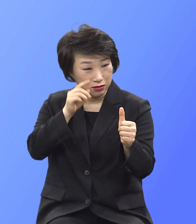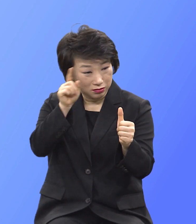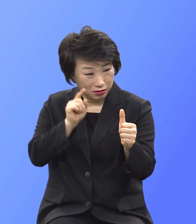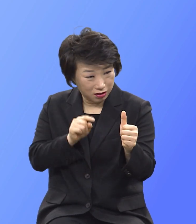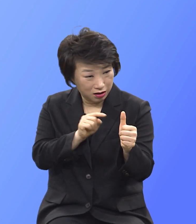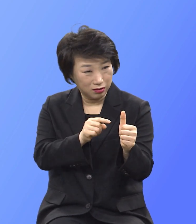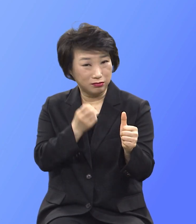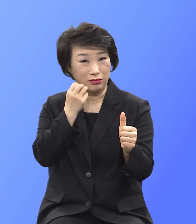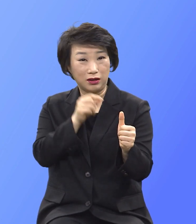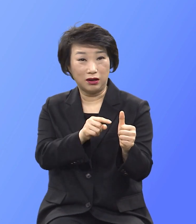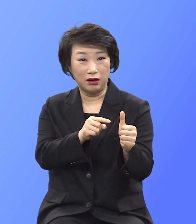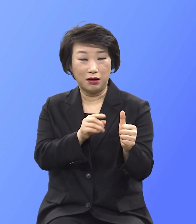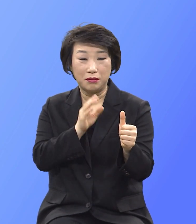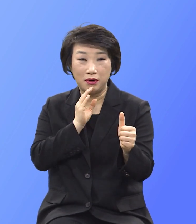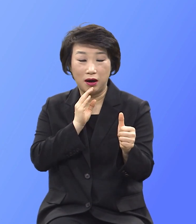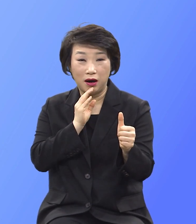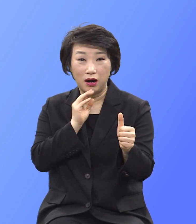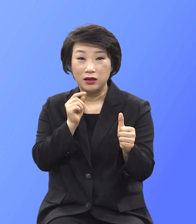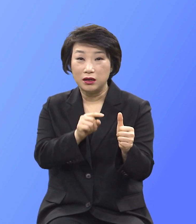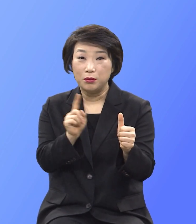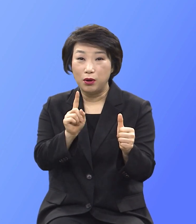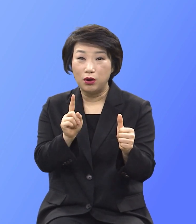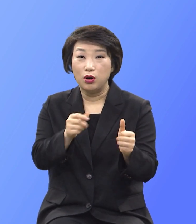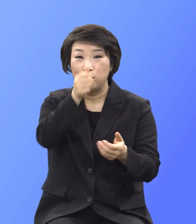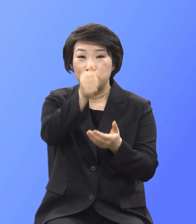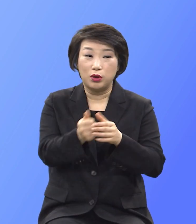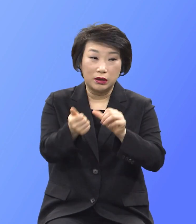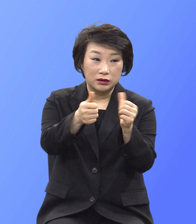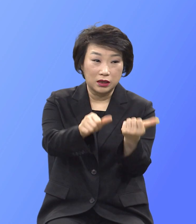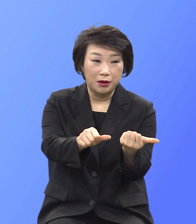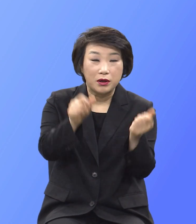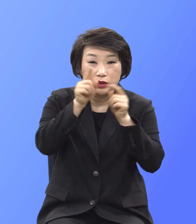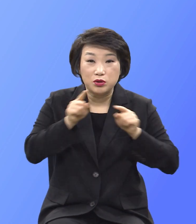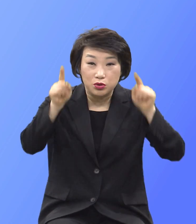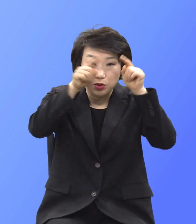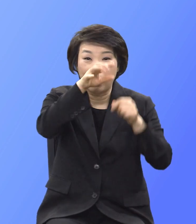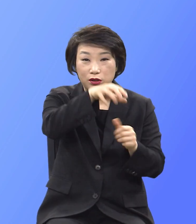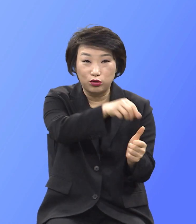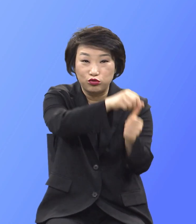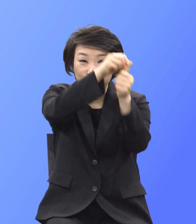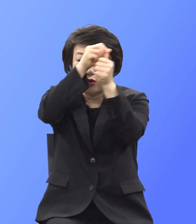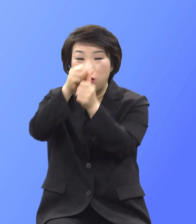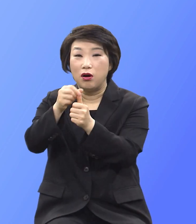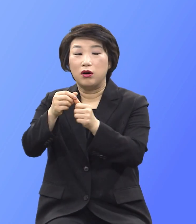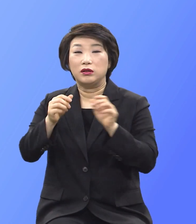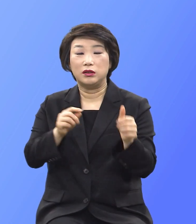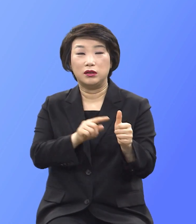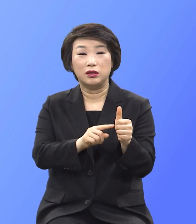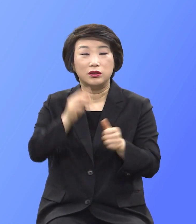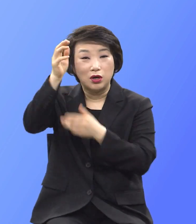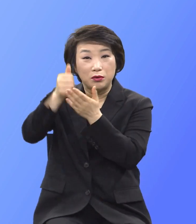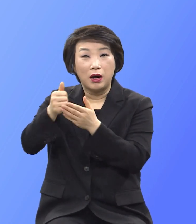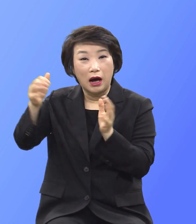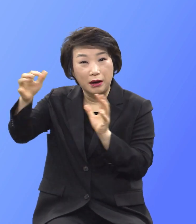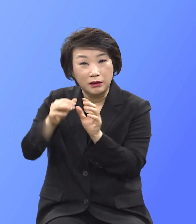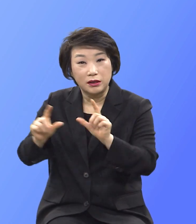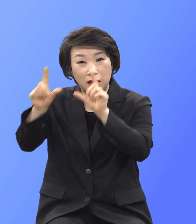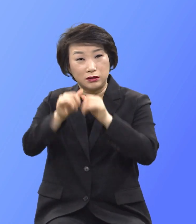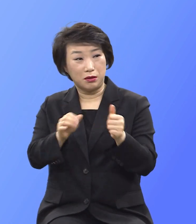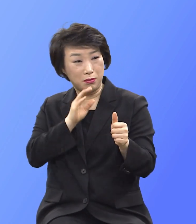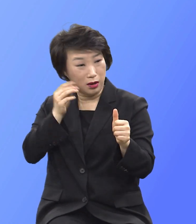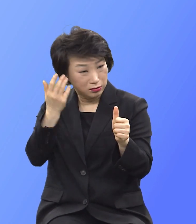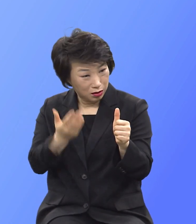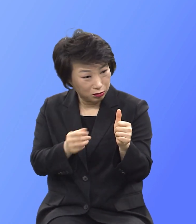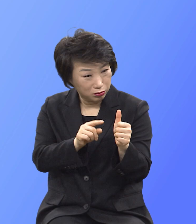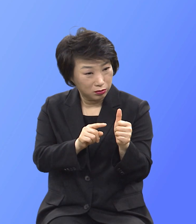이 사람이 다시 말해서 죄와 사망과 지옥에서 구원받은 성령으로 사는